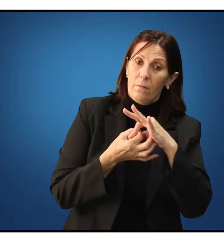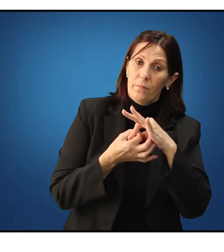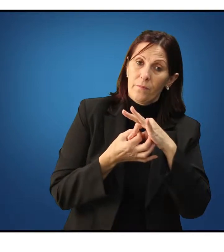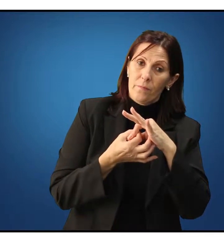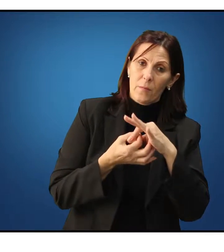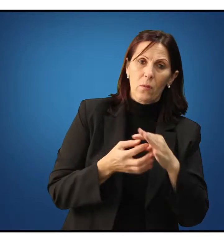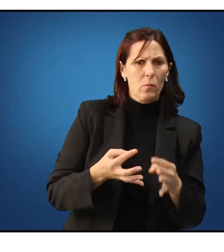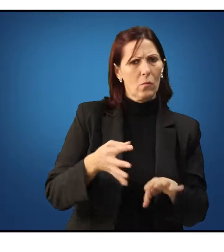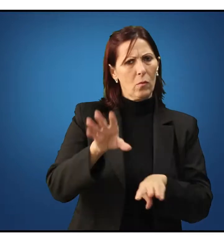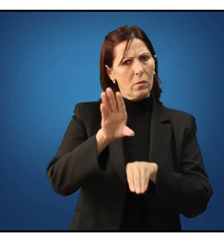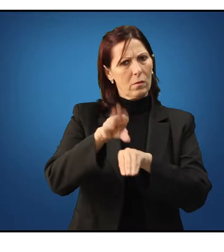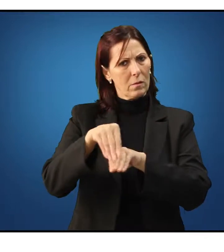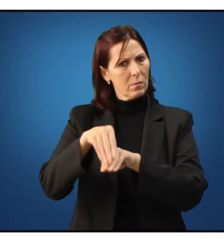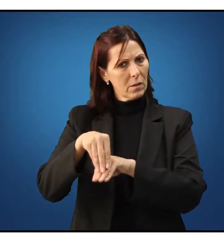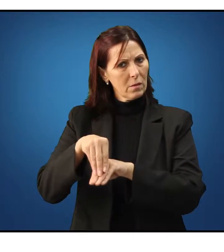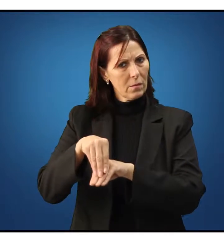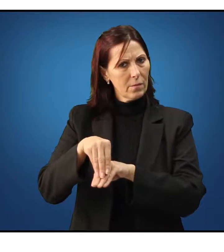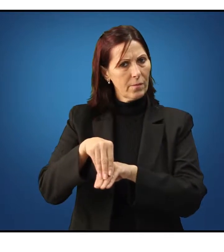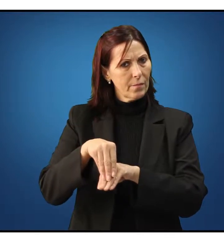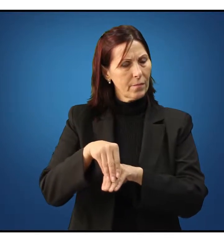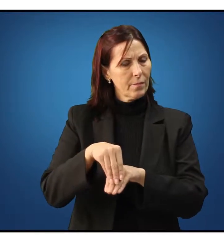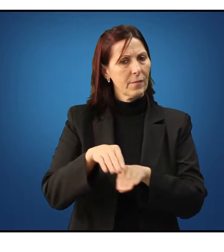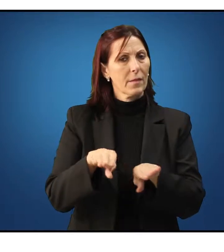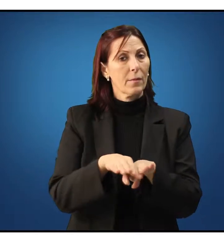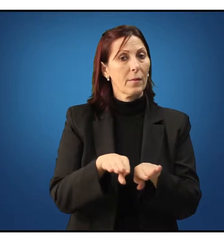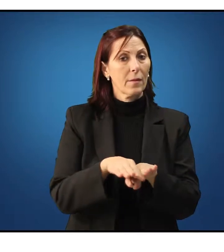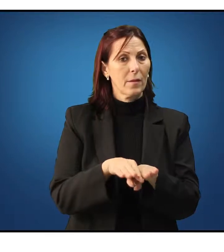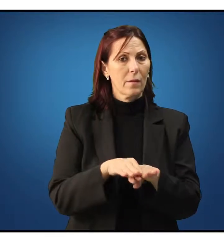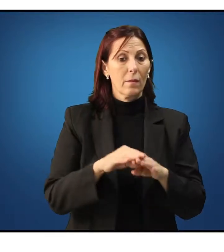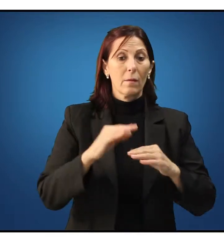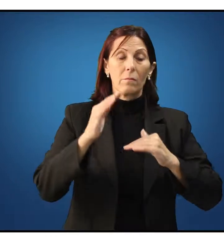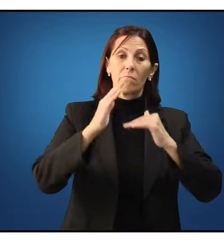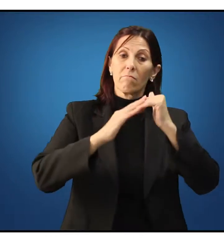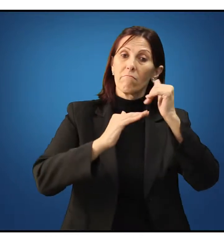conhecimento e produção,